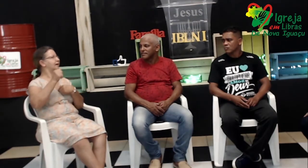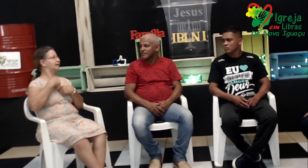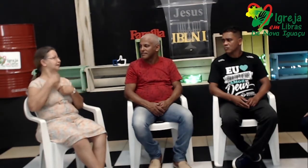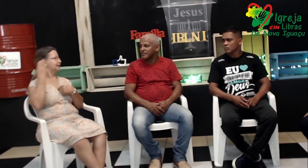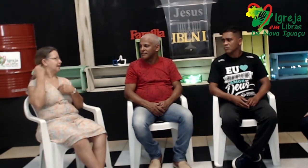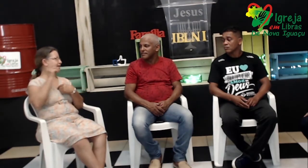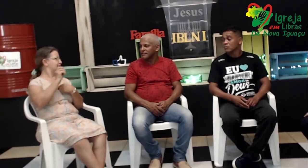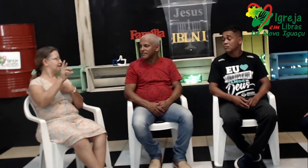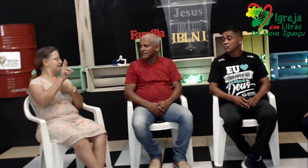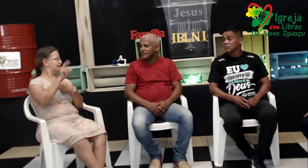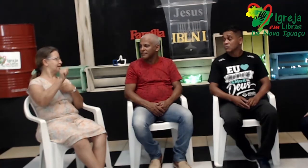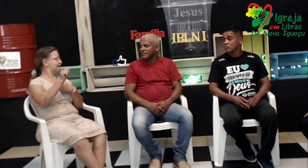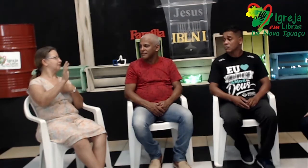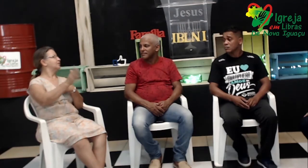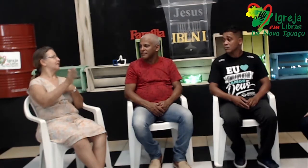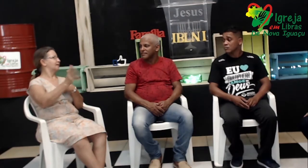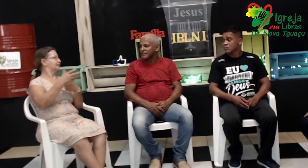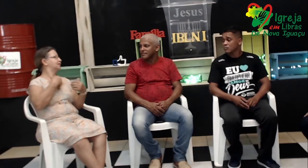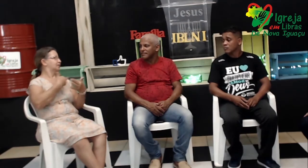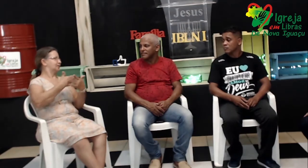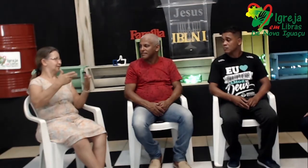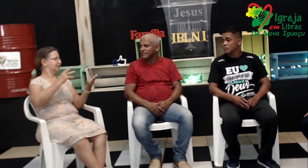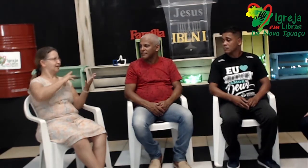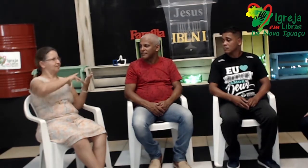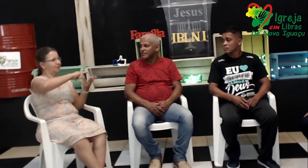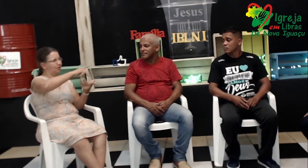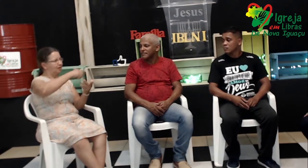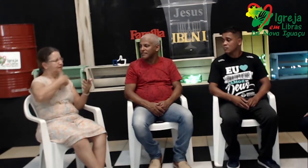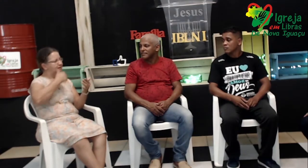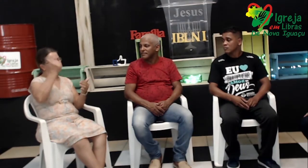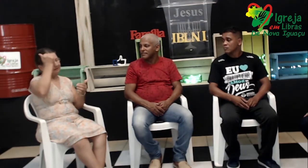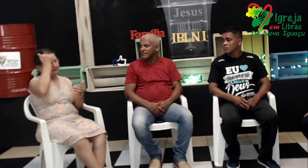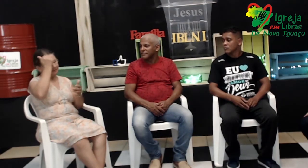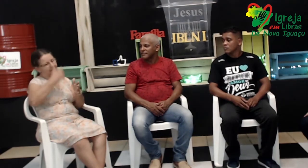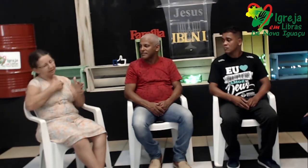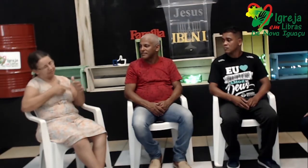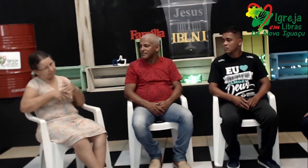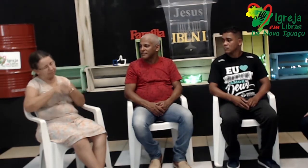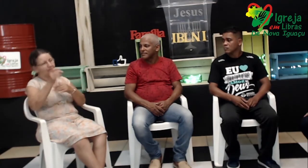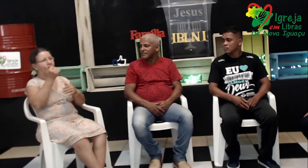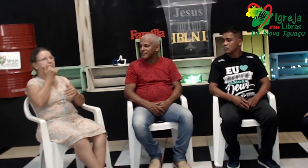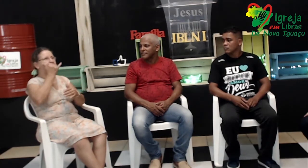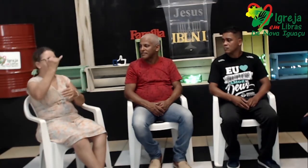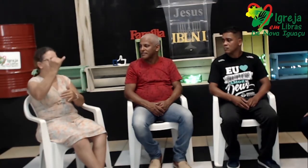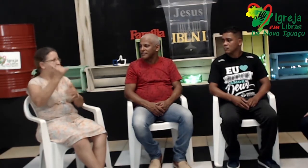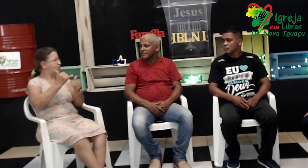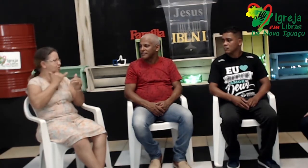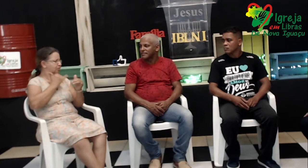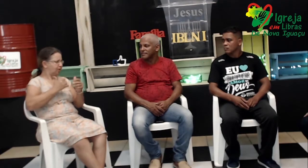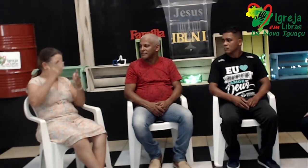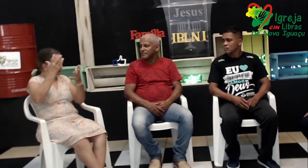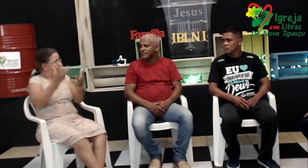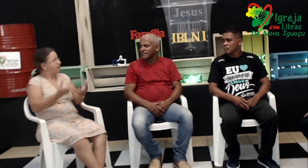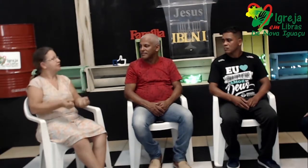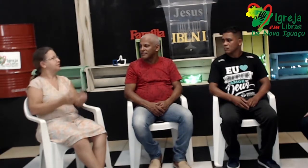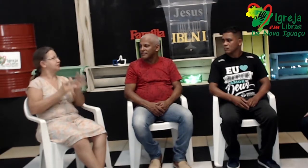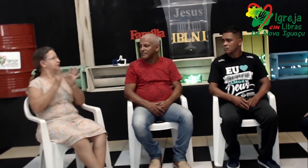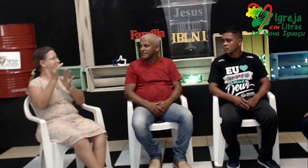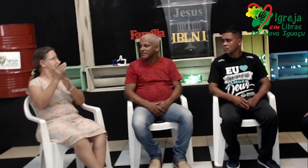a gente vê o quanto a gente estava errado, as coisas erradas que o mundo faz, que nós fazemos quando era do mundo,